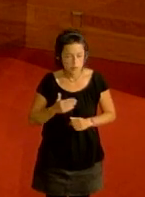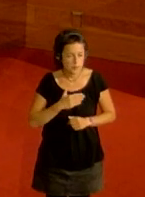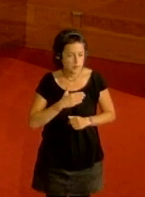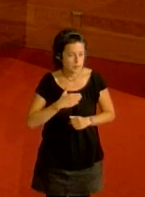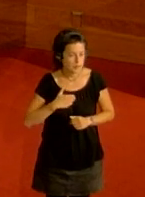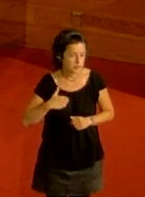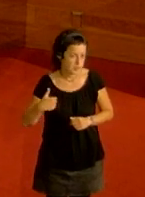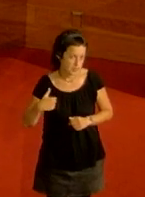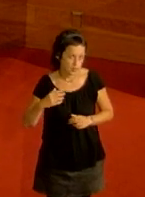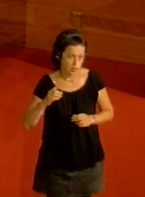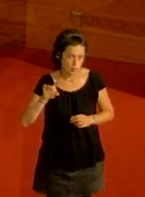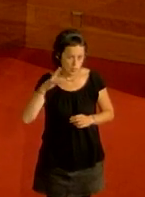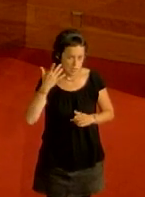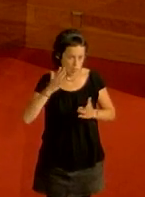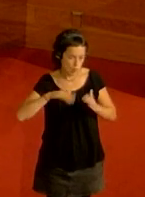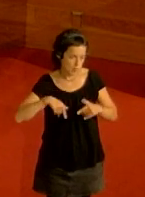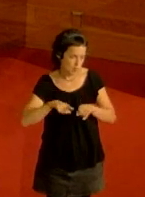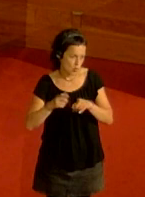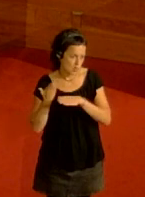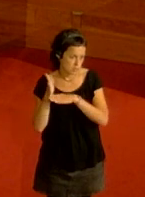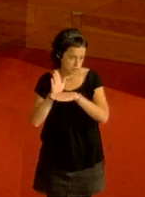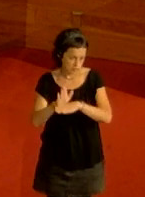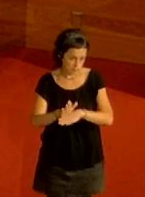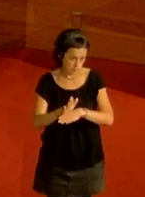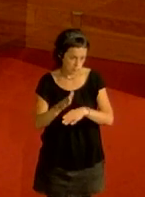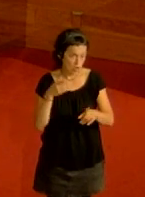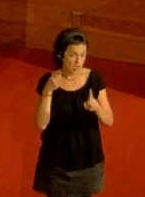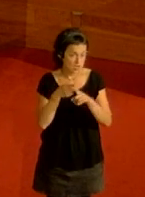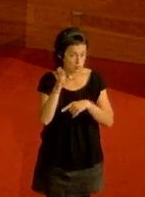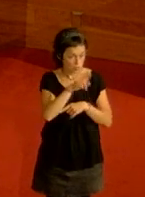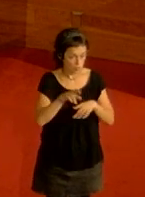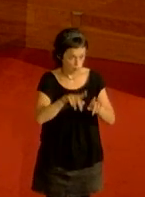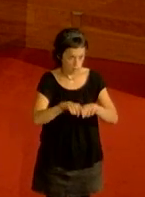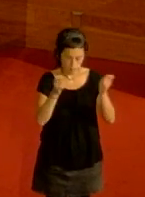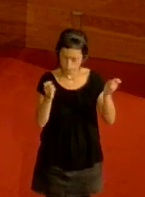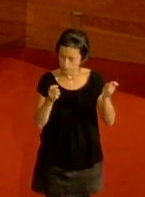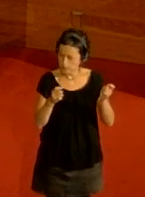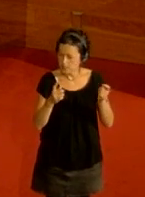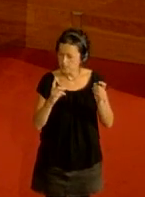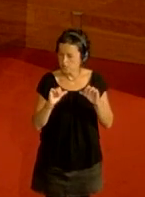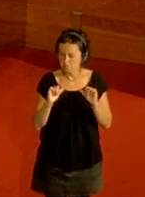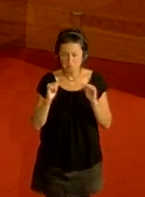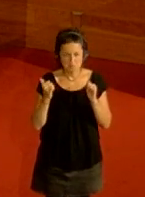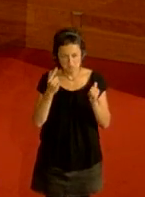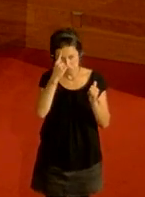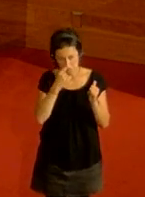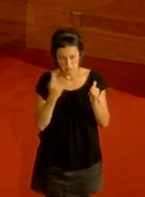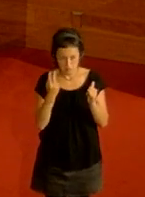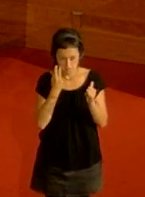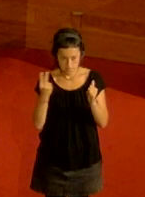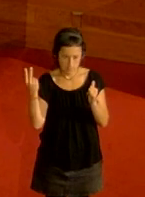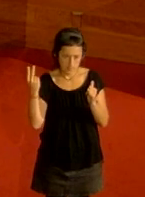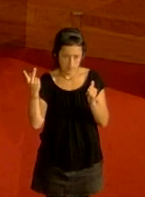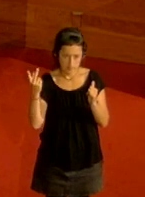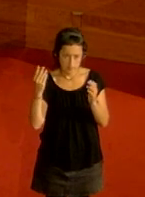manera propositiva hablando de maneras de interrumpir el bucle partiría de esta imagen que siempre pienso que hay